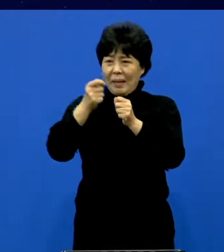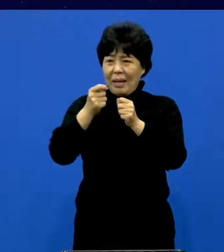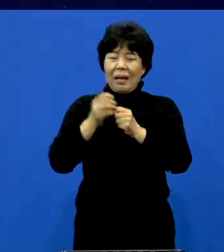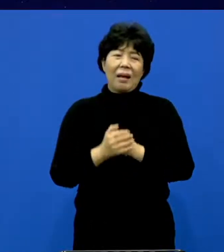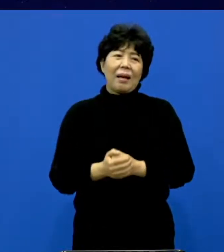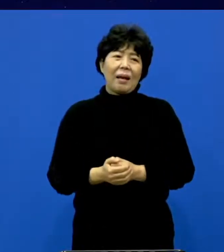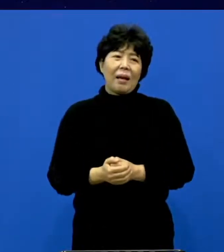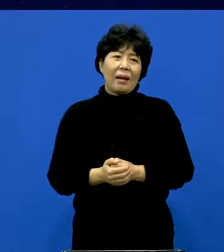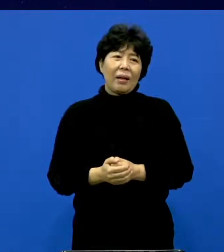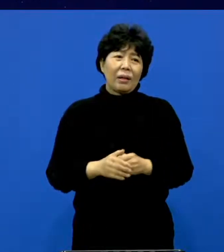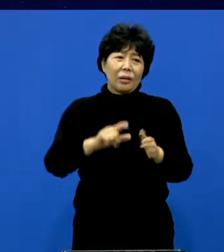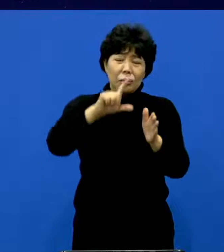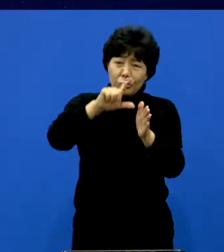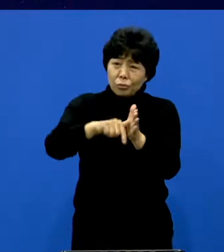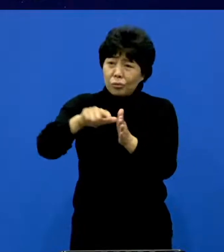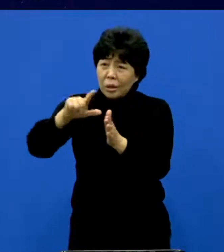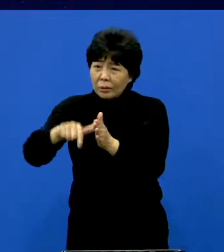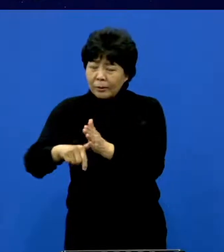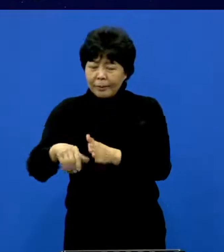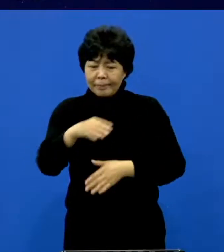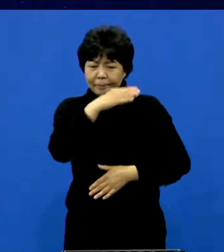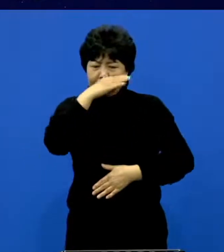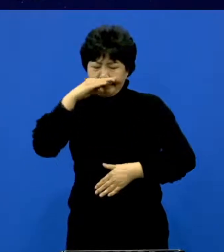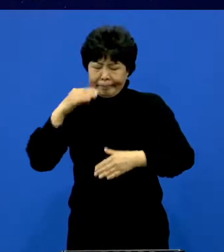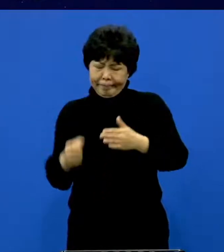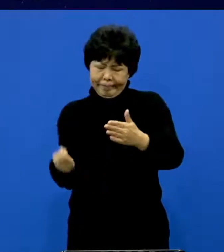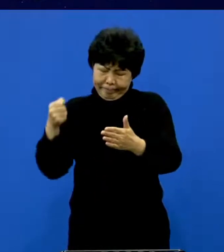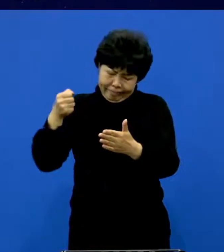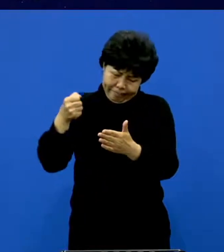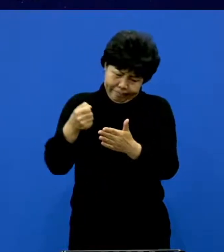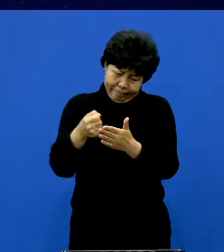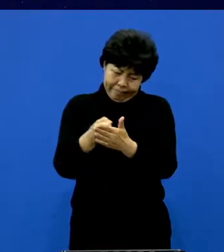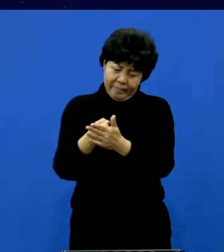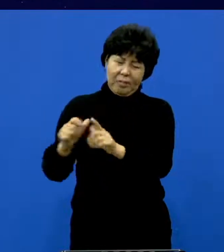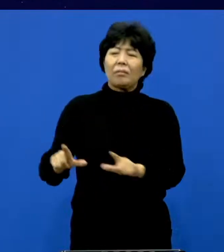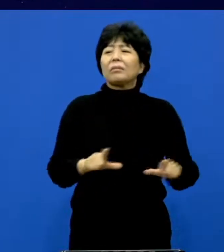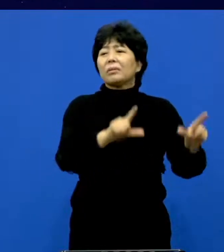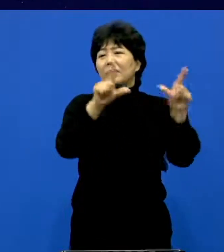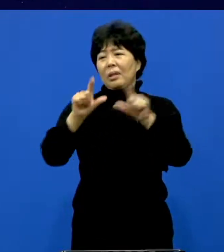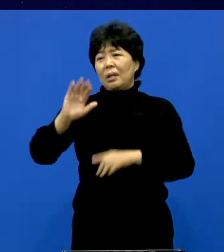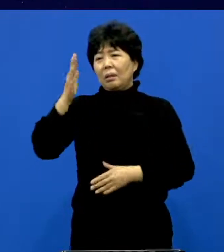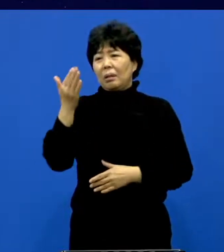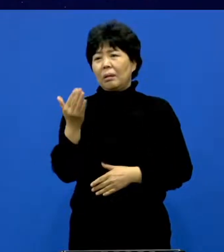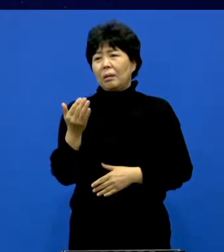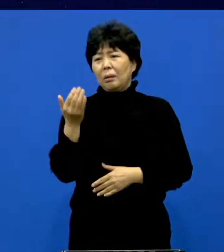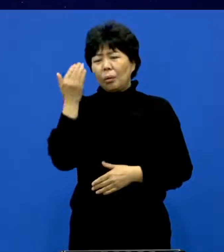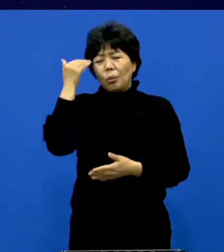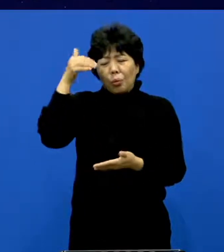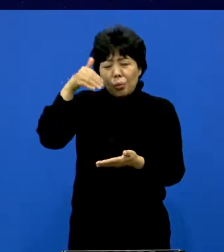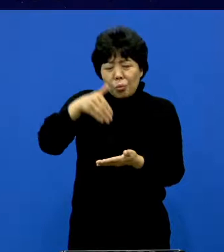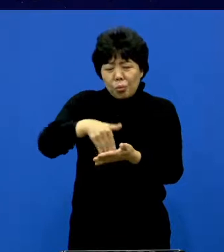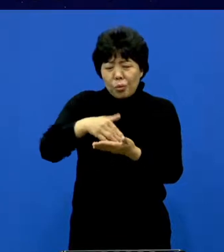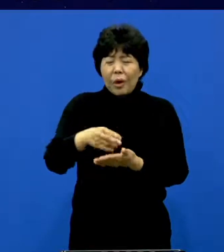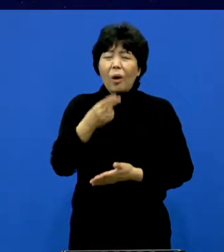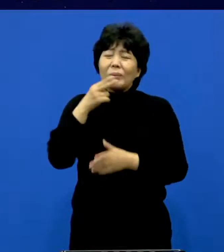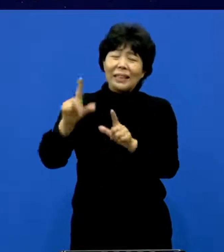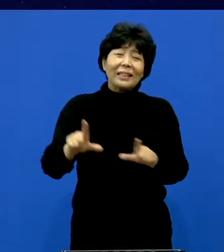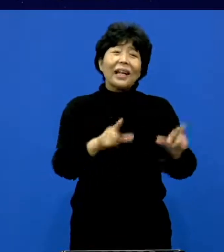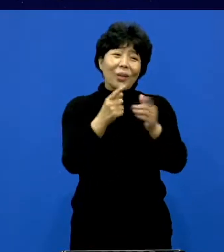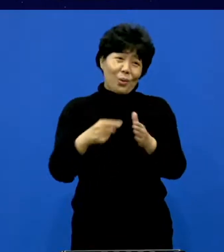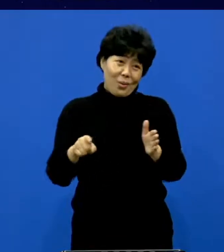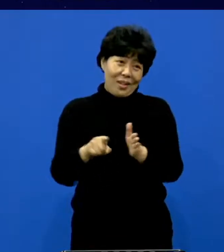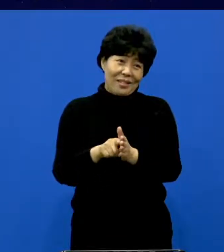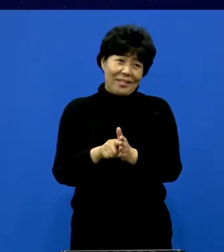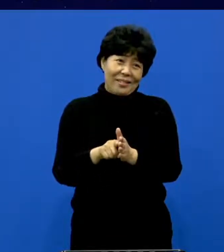그래서 순간순간 바른 결정을 하고 살아야 된다. 후회를 남기지 않는 우리 결정을 하고 살아야 된다는